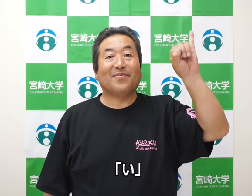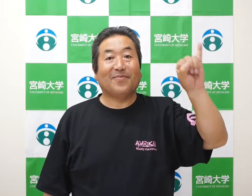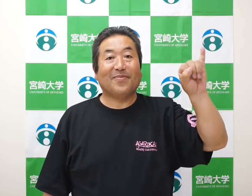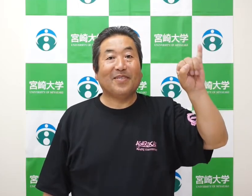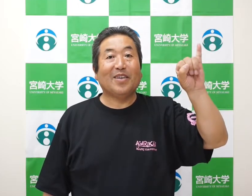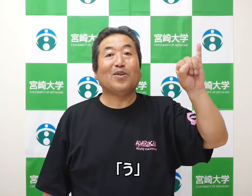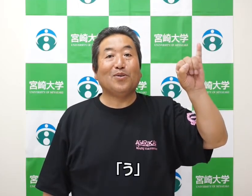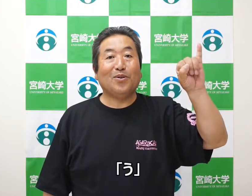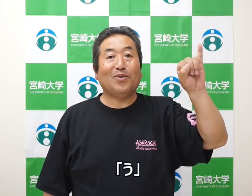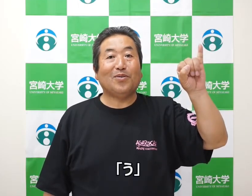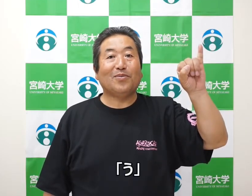う、